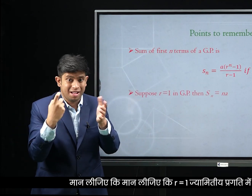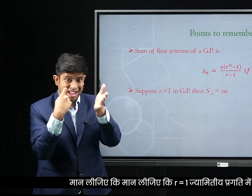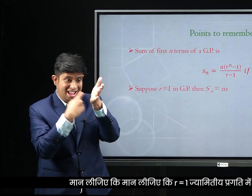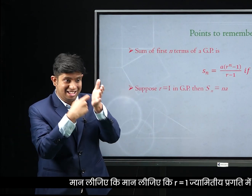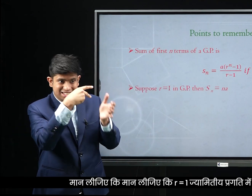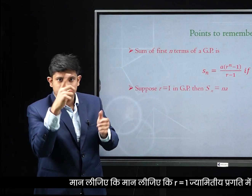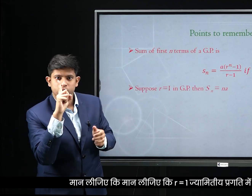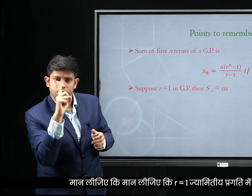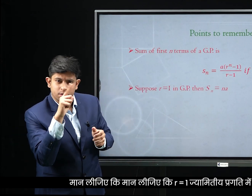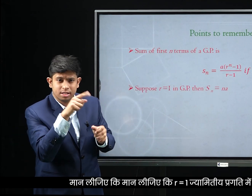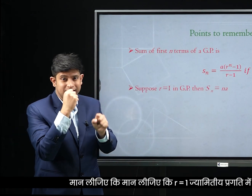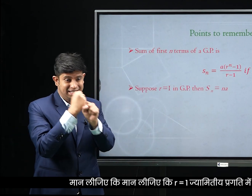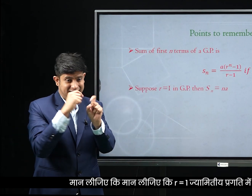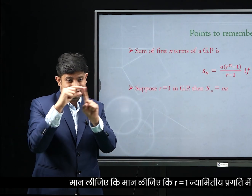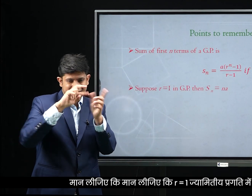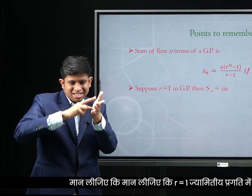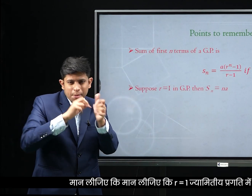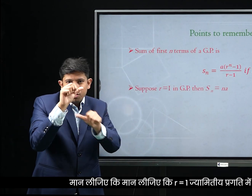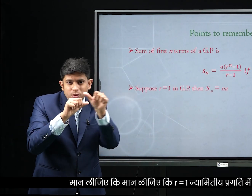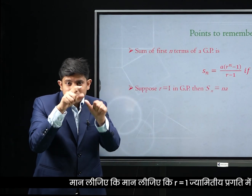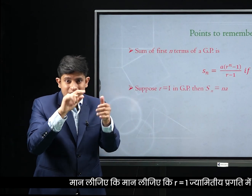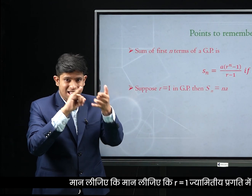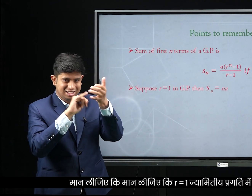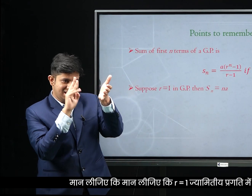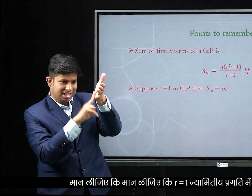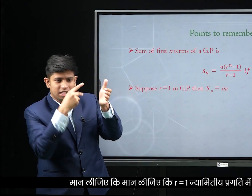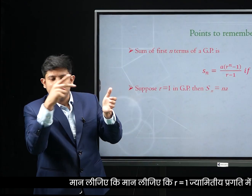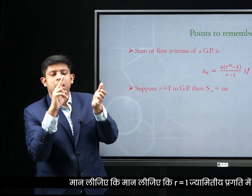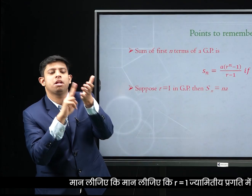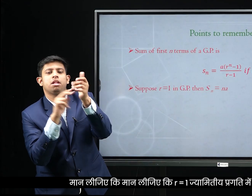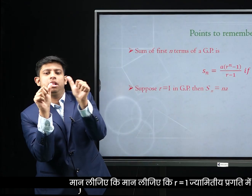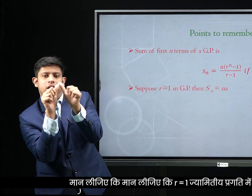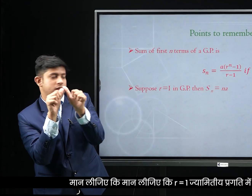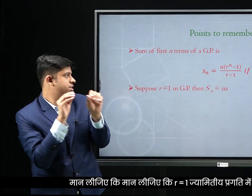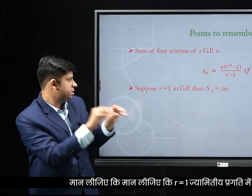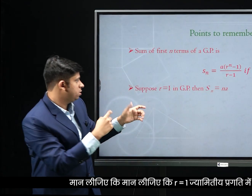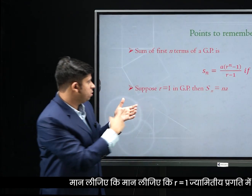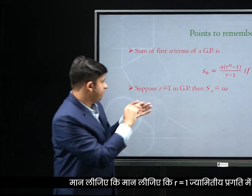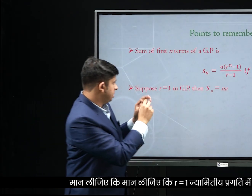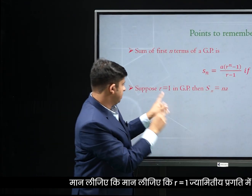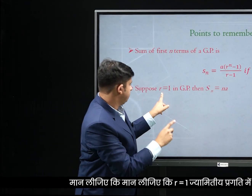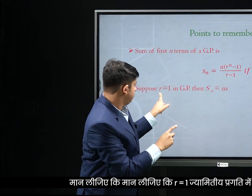कि r इज इक्वल टू 1 ज्यामितीय प्रगति में है, तो Sn is equal to Na।